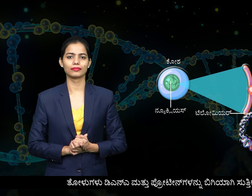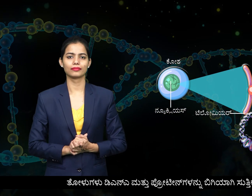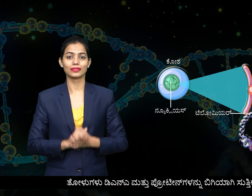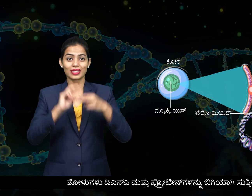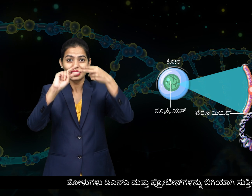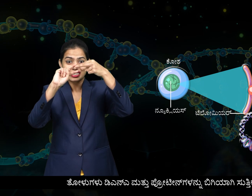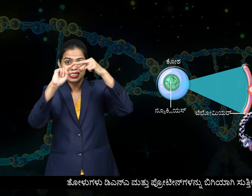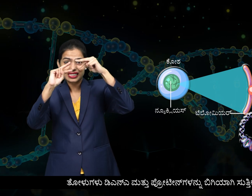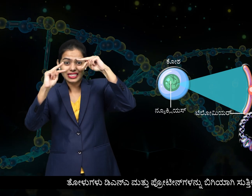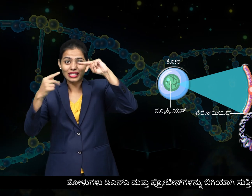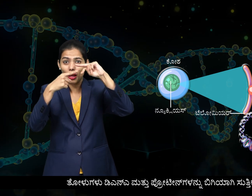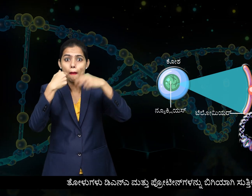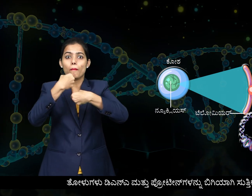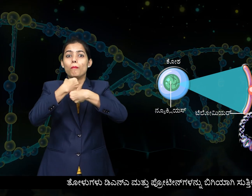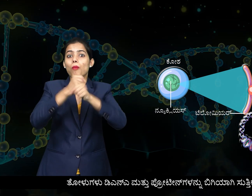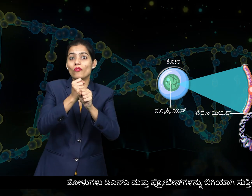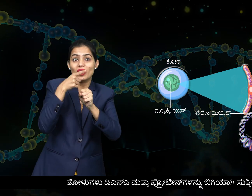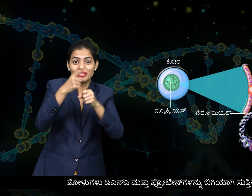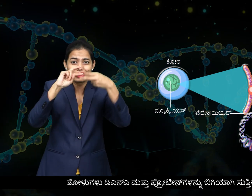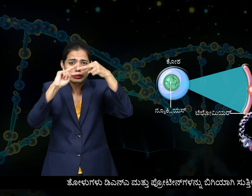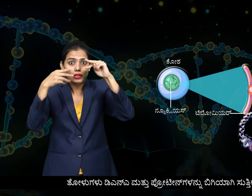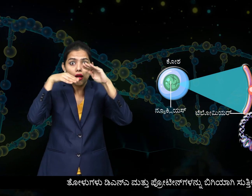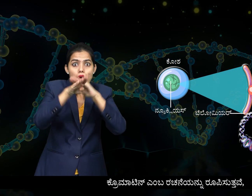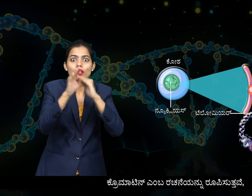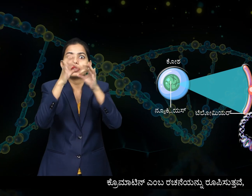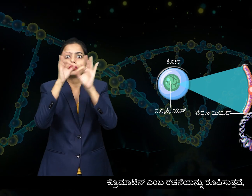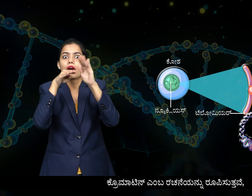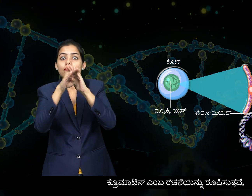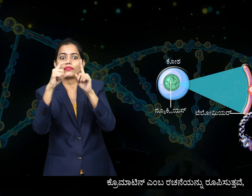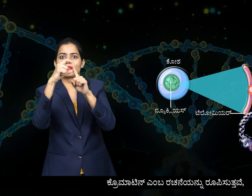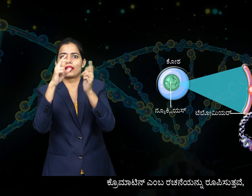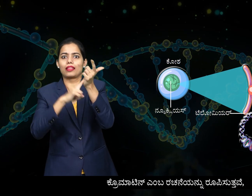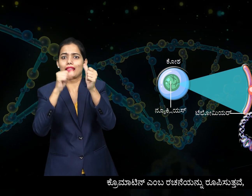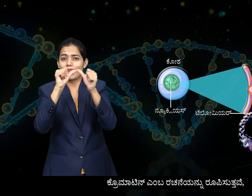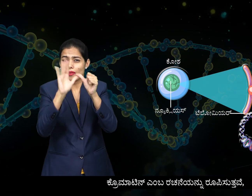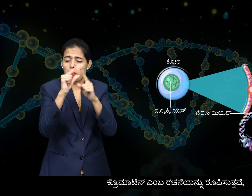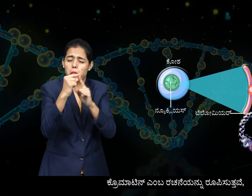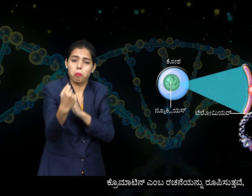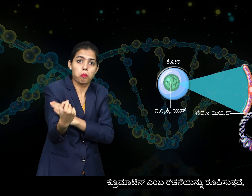ತೋಳುಗಳು ಡಿಎನ್ಎ ಮತ್ತು ಪ್ರೋಟೀನ್ಗಳನ್ನ ಬಿಗಿಯಾಗಿ ಸುತ್ತಿಕೊಂಡಿದ್ದು ಕ್ರೊಮ್ಯಾಟಿನ್ ಎಂಬ ರಚನೆಯನ್ನ ರೂಪಿಸುತ್ತೆ.